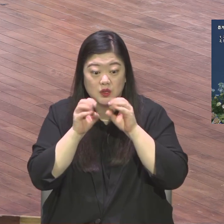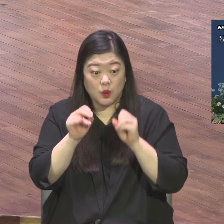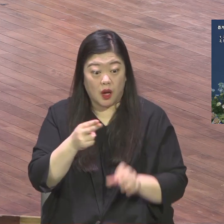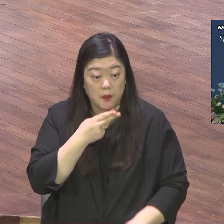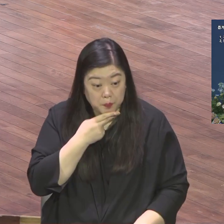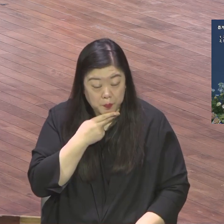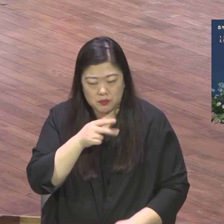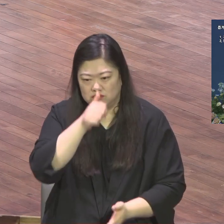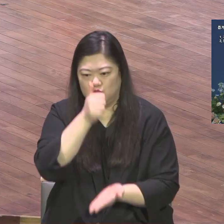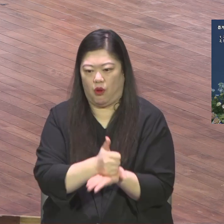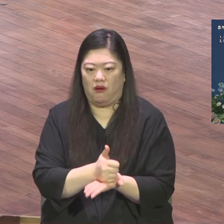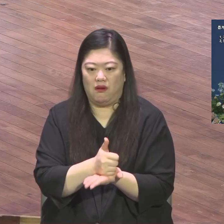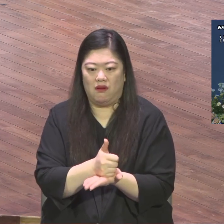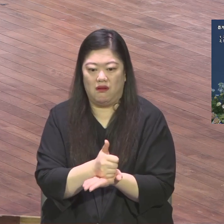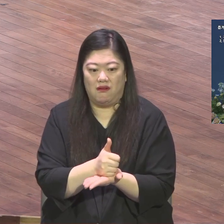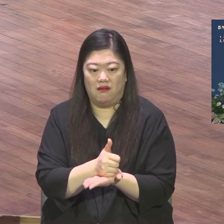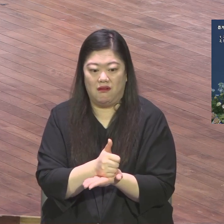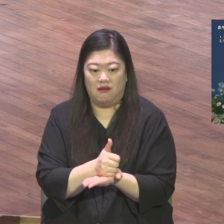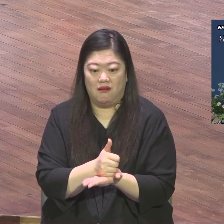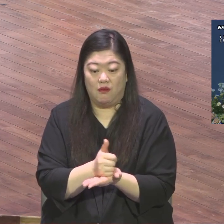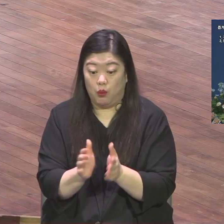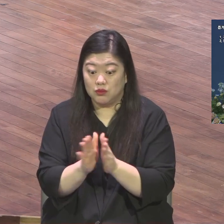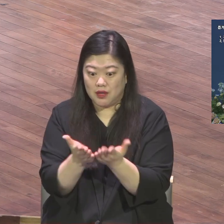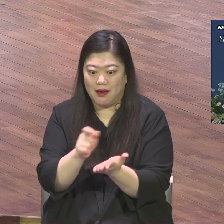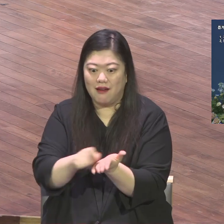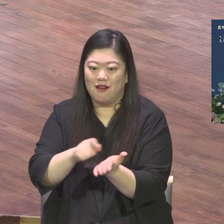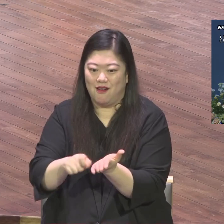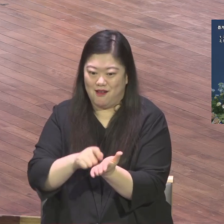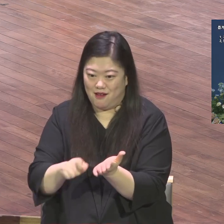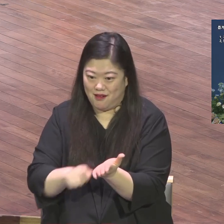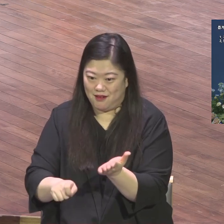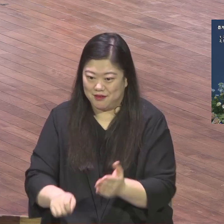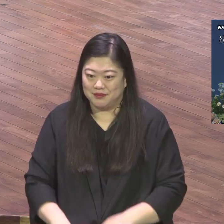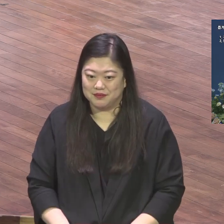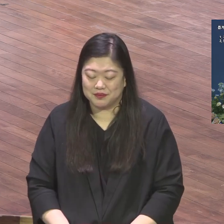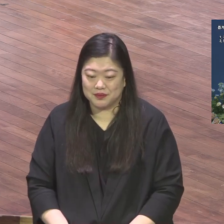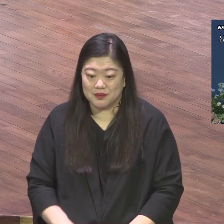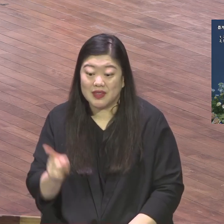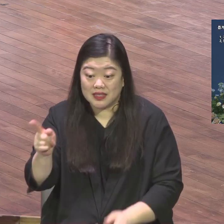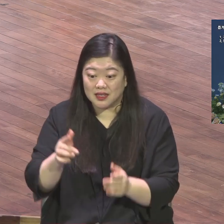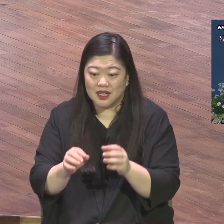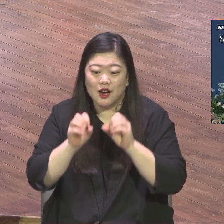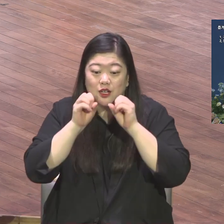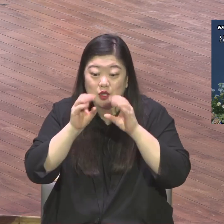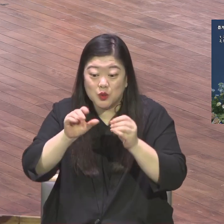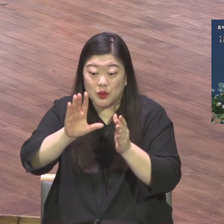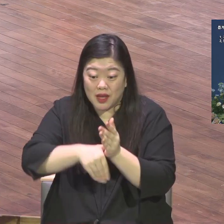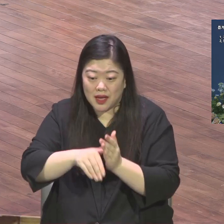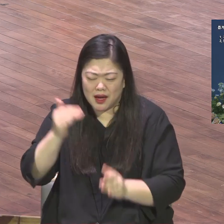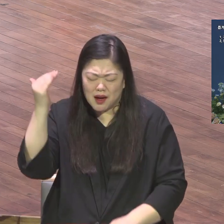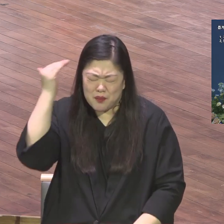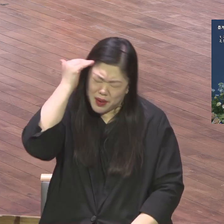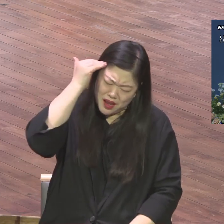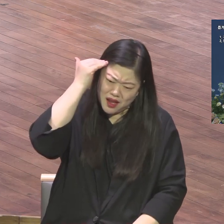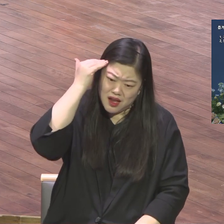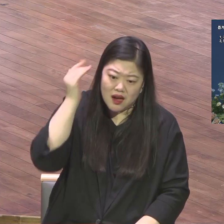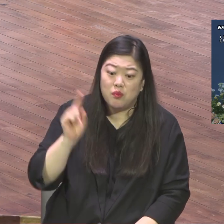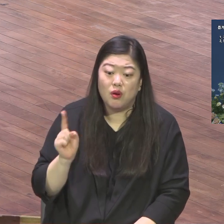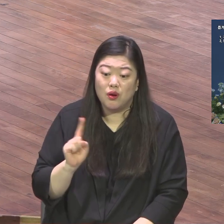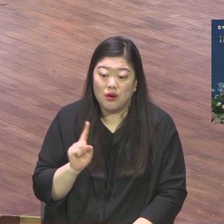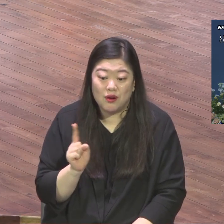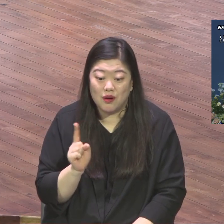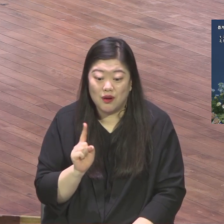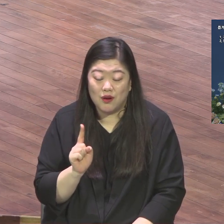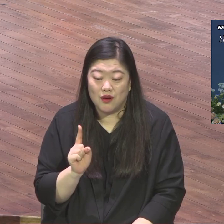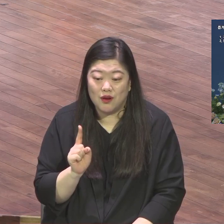있습니다. 그는 이 책을 통해서 전도에 있어서 가장 큰 방해물이 뭐냐 다름